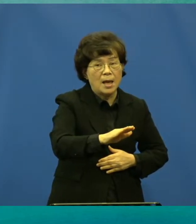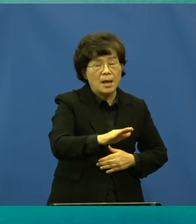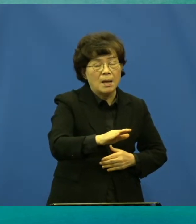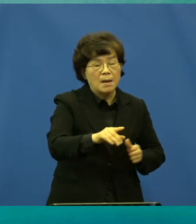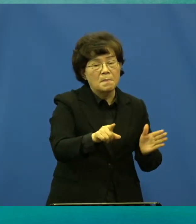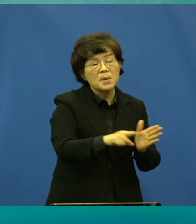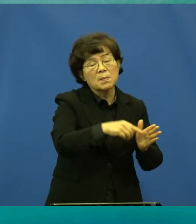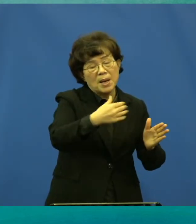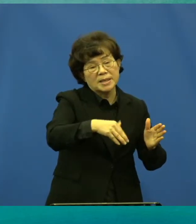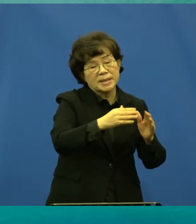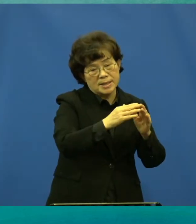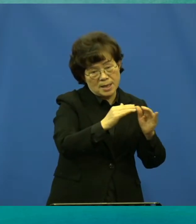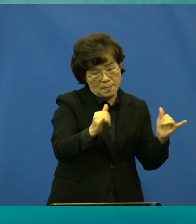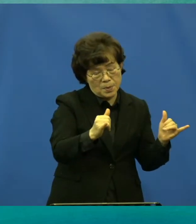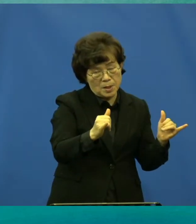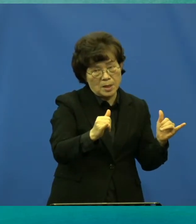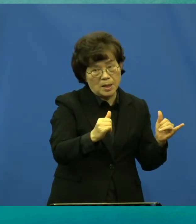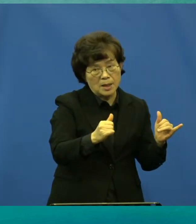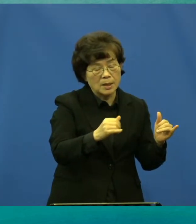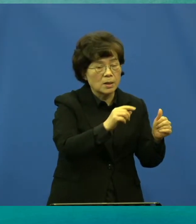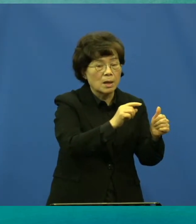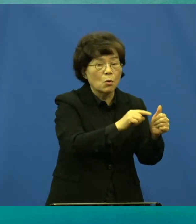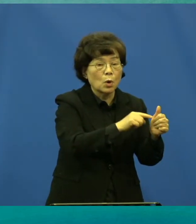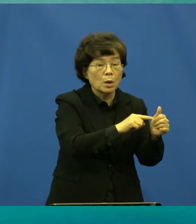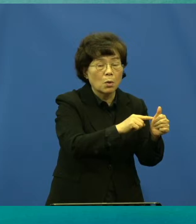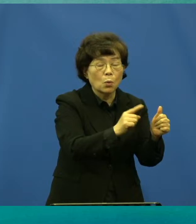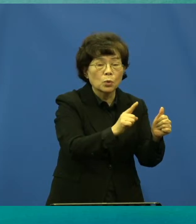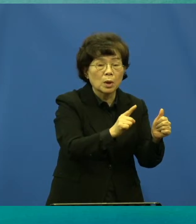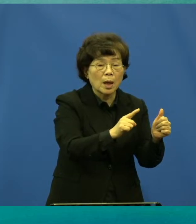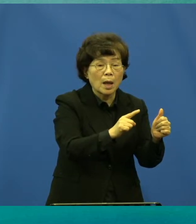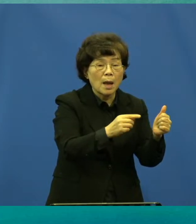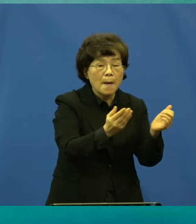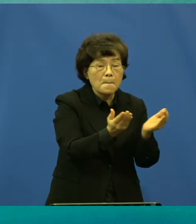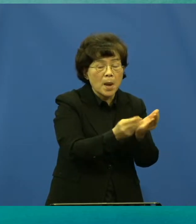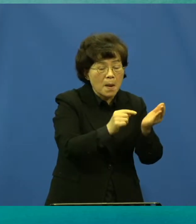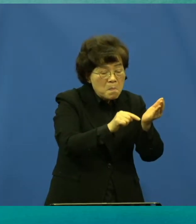불신자들도. 그런데 요나는 잠을 자고 있어요.